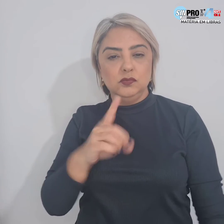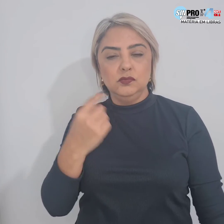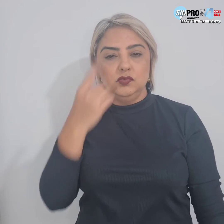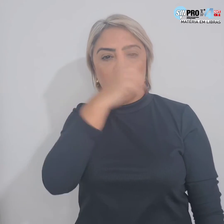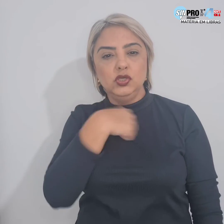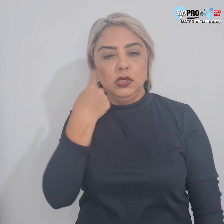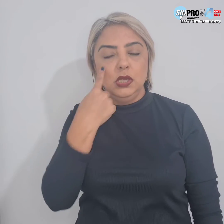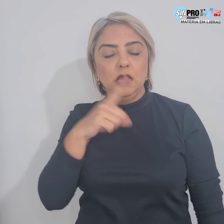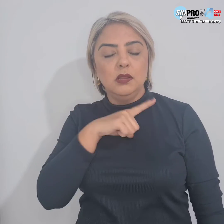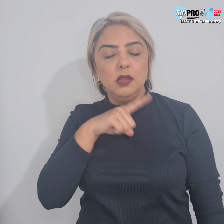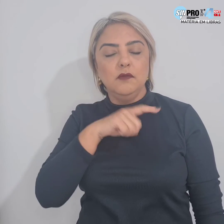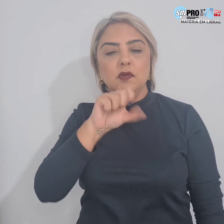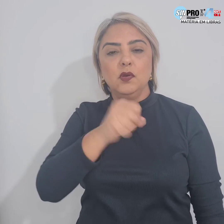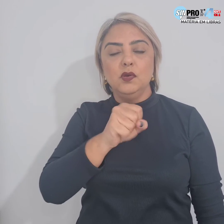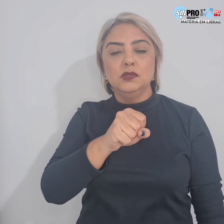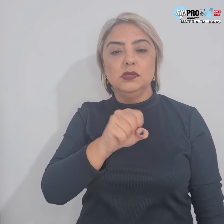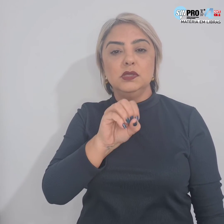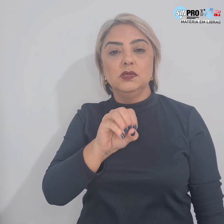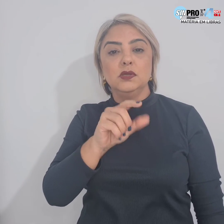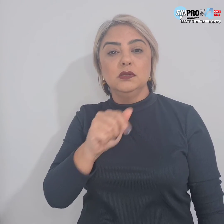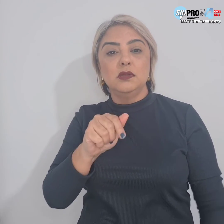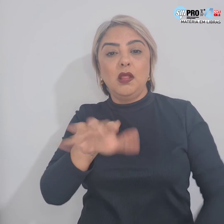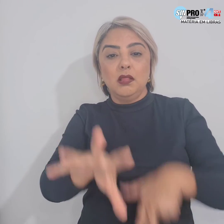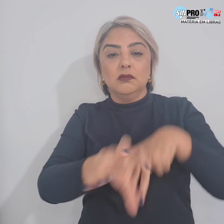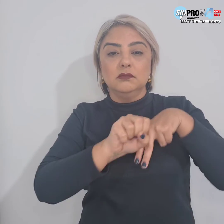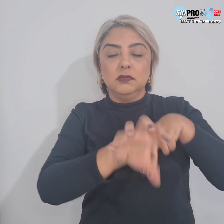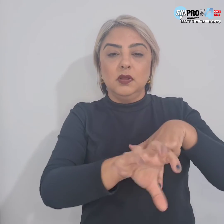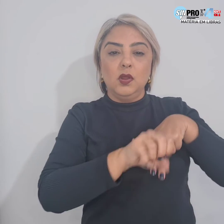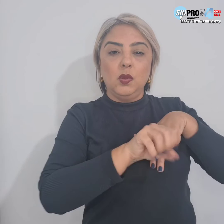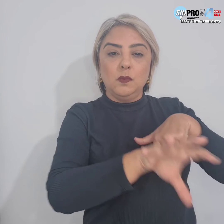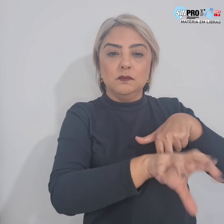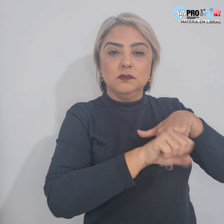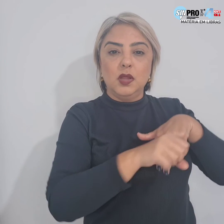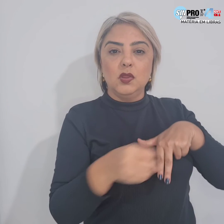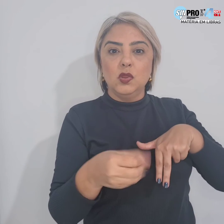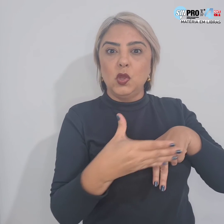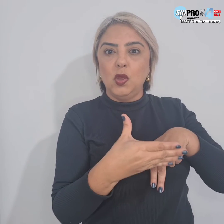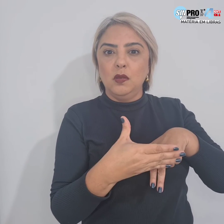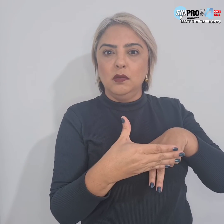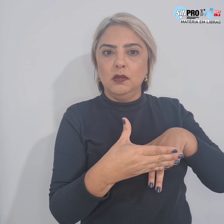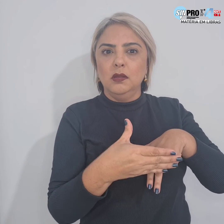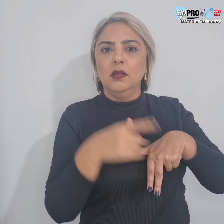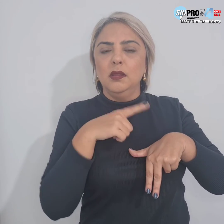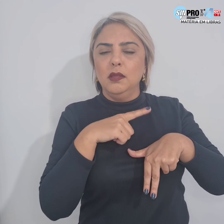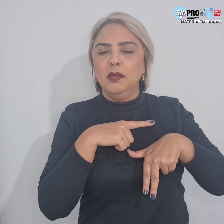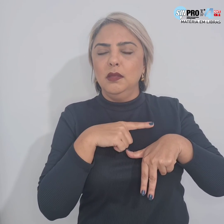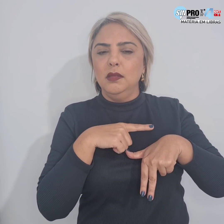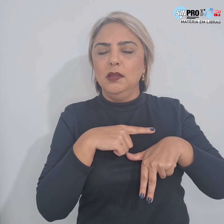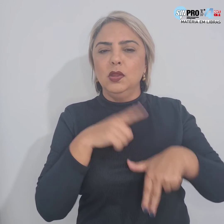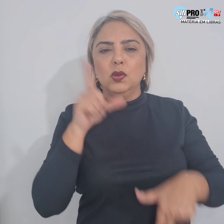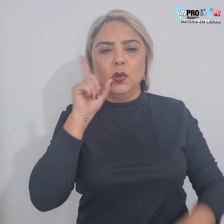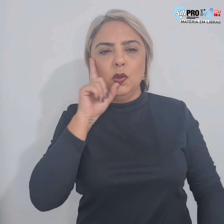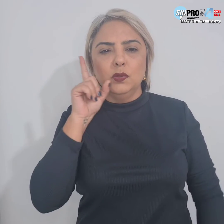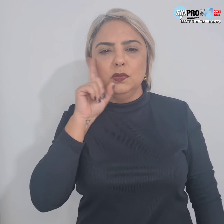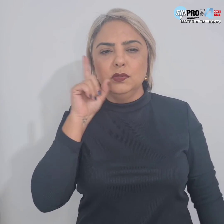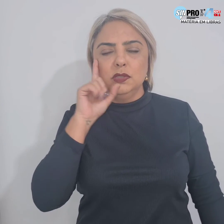887 casos de novas contaminações e a média diária está em 1